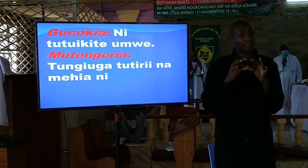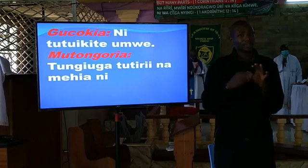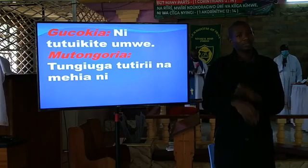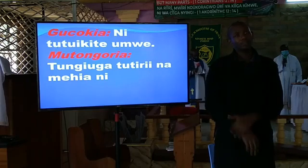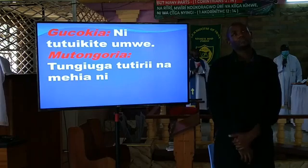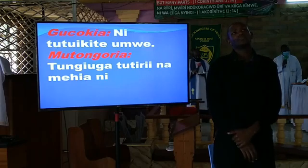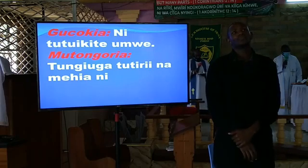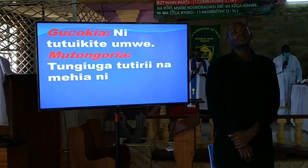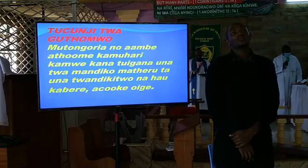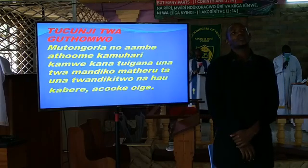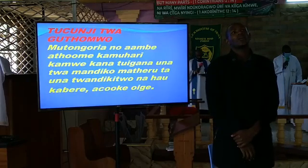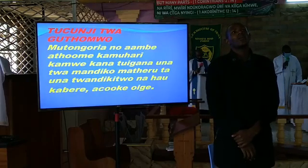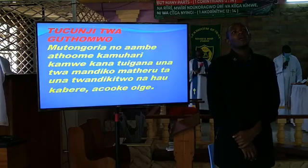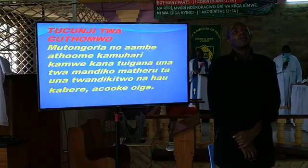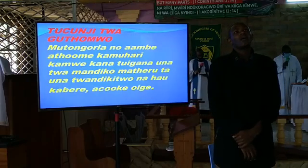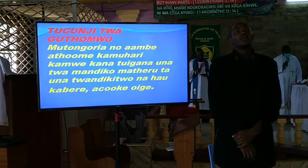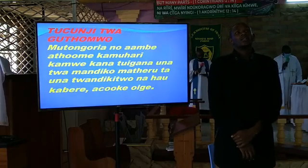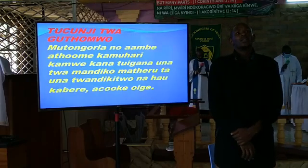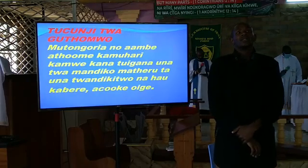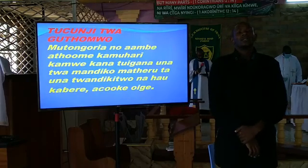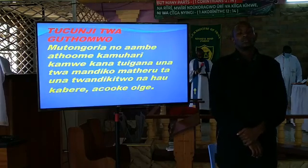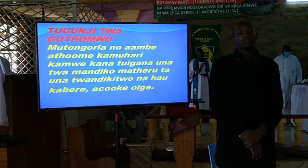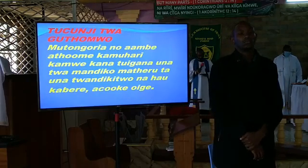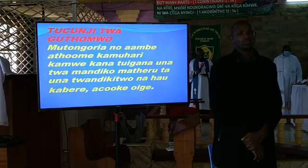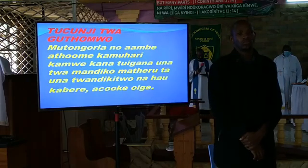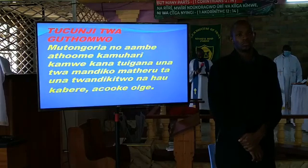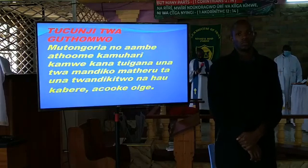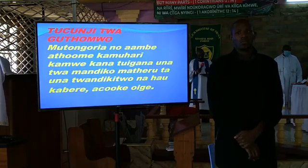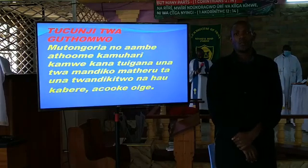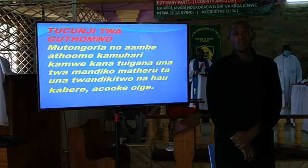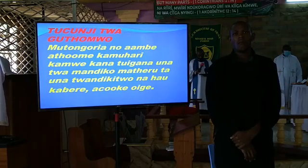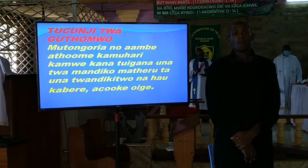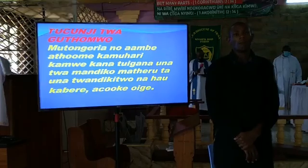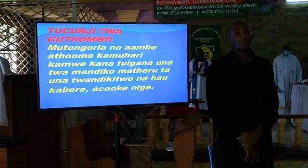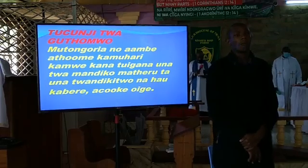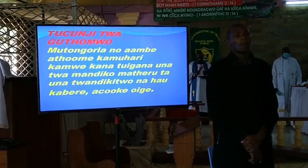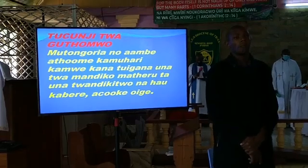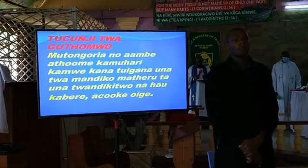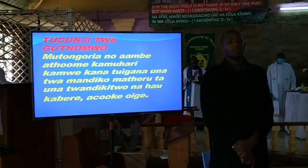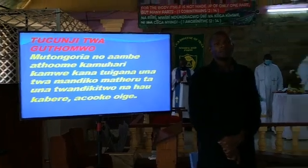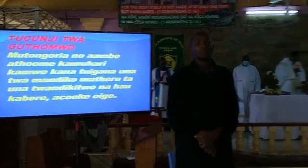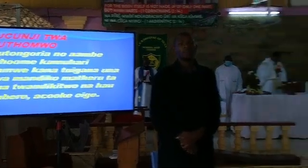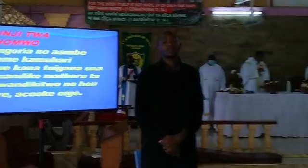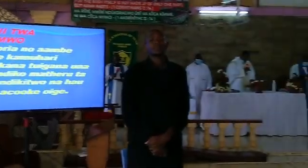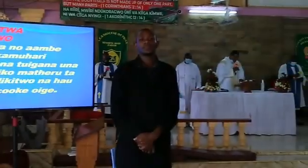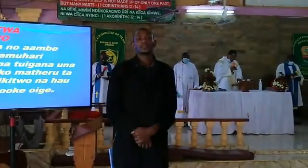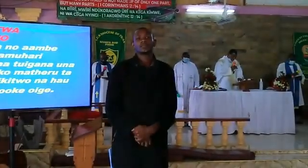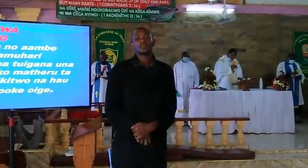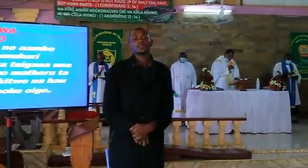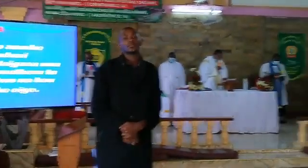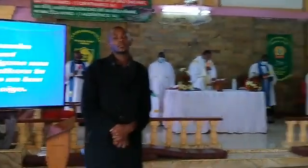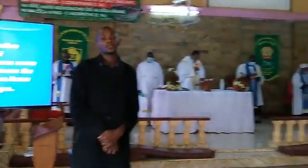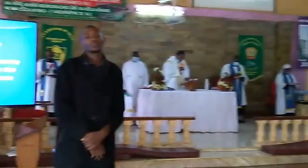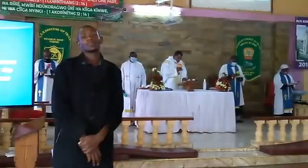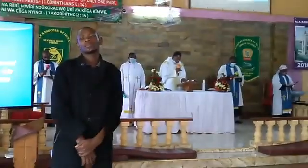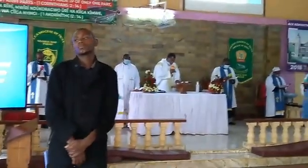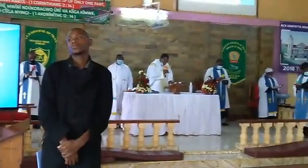na nĩ gũgakinya atĩrĩ o na mbere matananjĩta-rĩ nĩ ngamacokeria